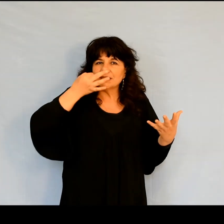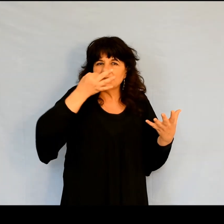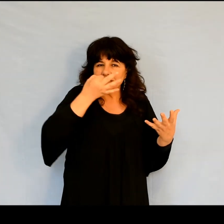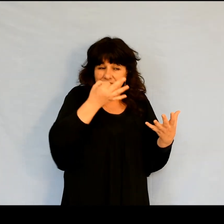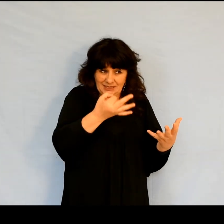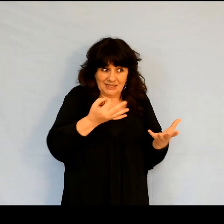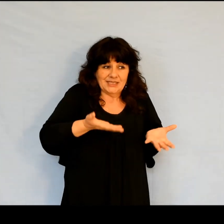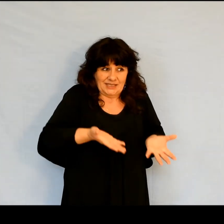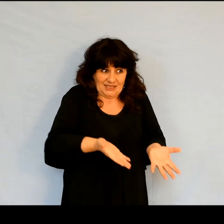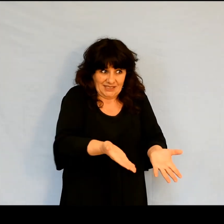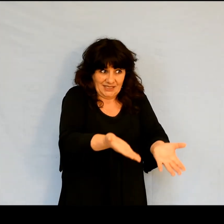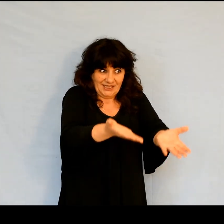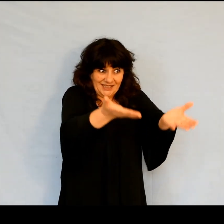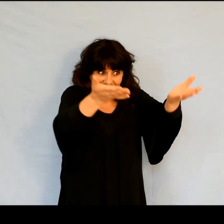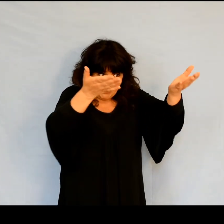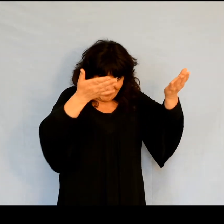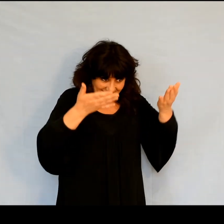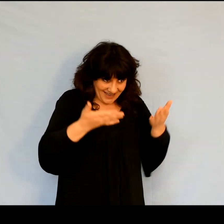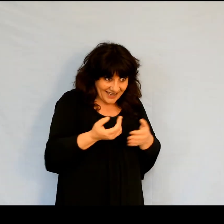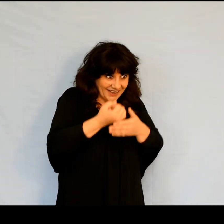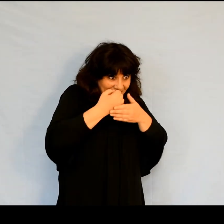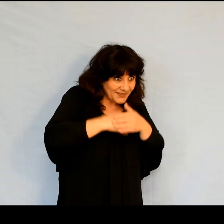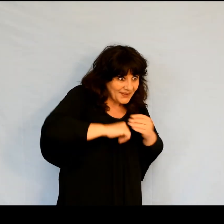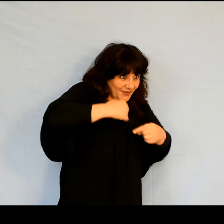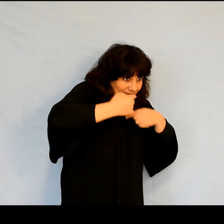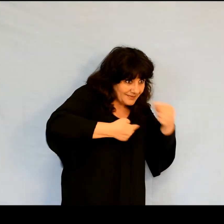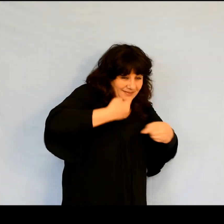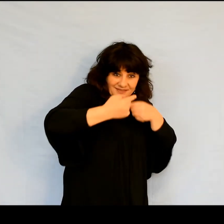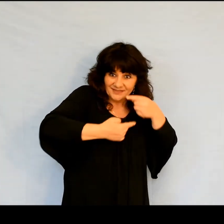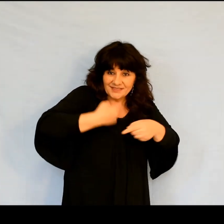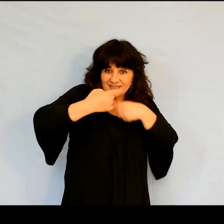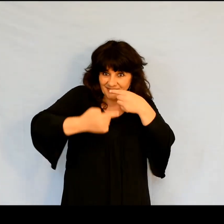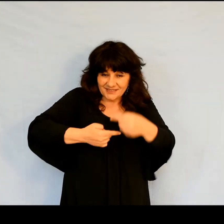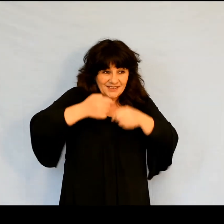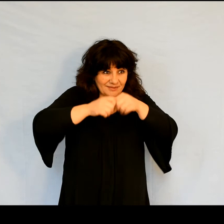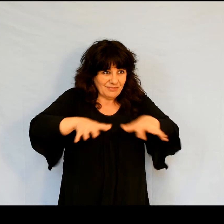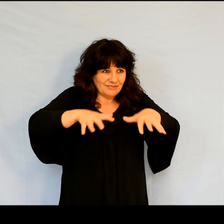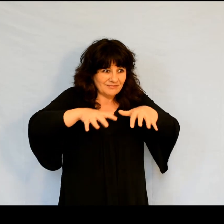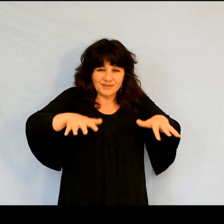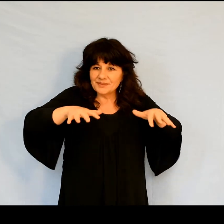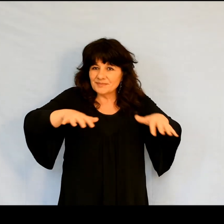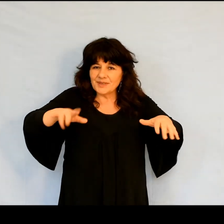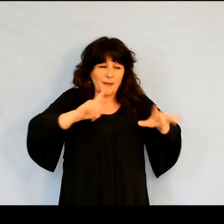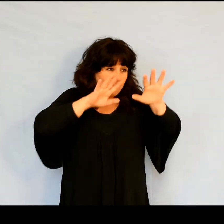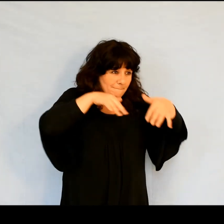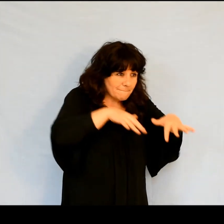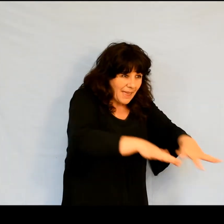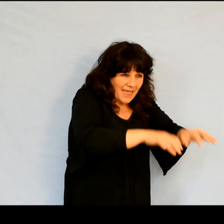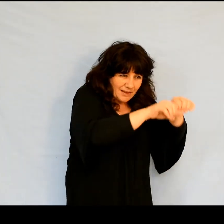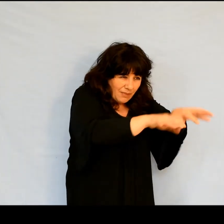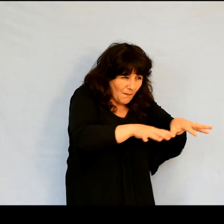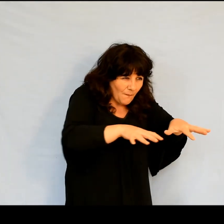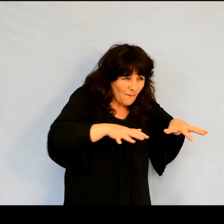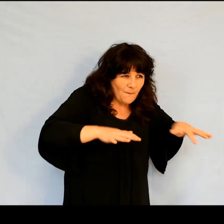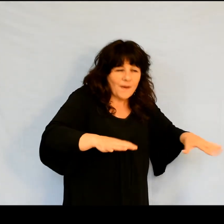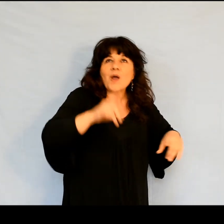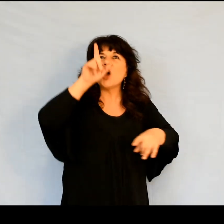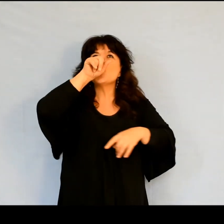Soyez féconds et multipliez-vous, remplissez les mers, que les oiseaux se multiplient sur